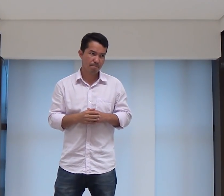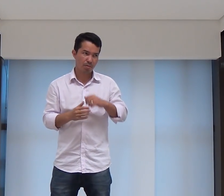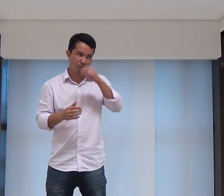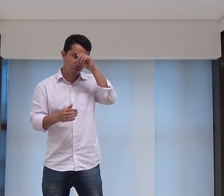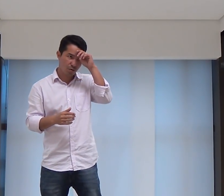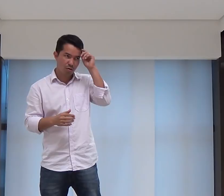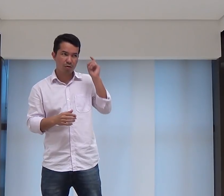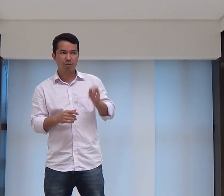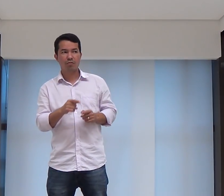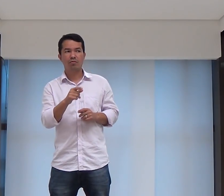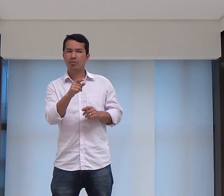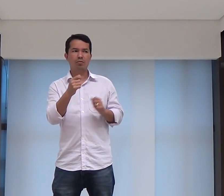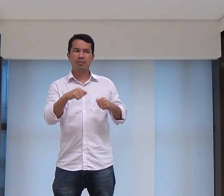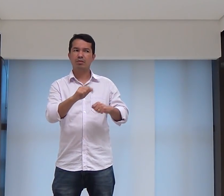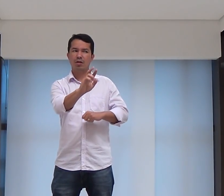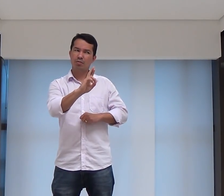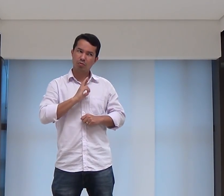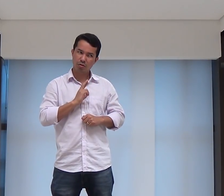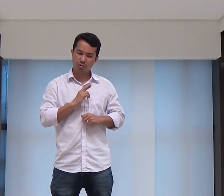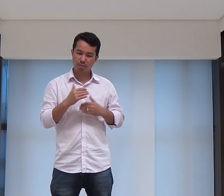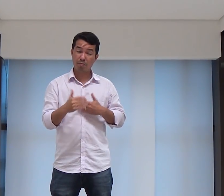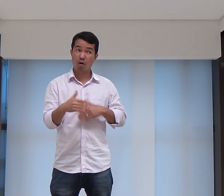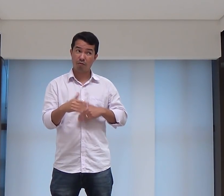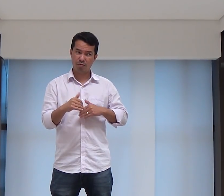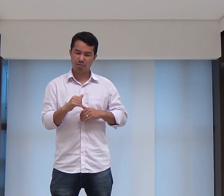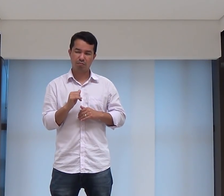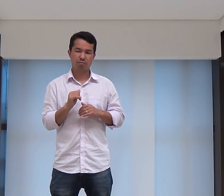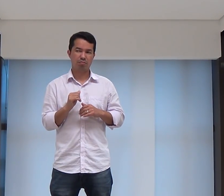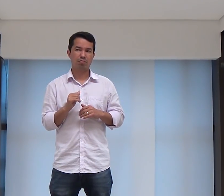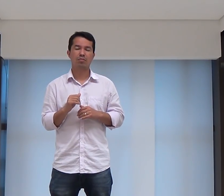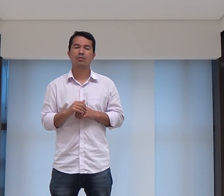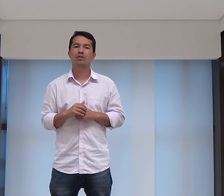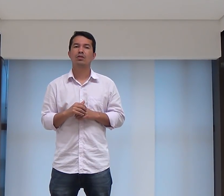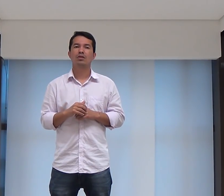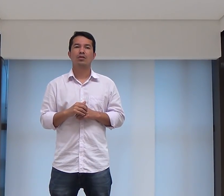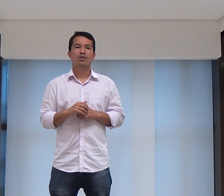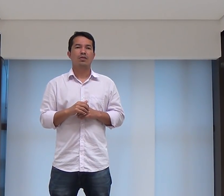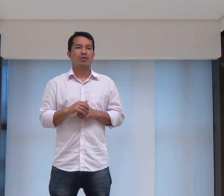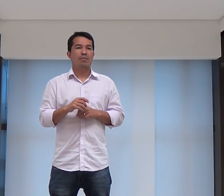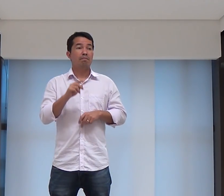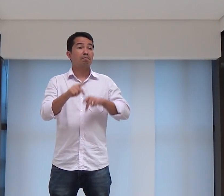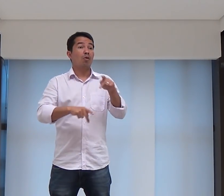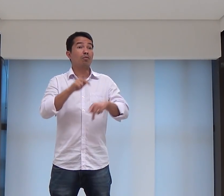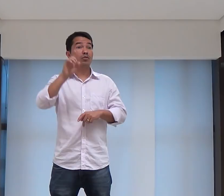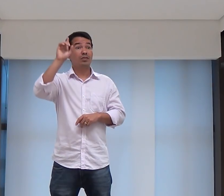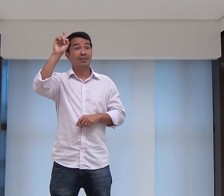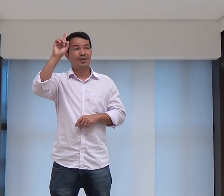então pensa num teste. Não precisa responder, tá? É com você.